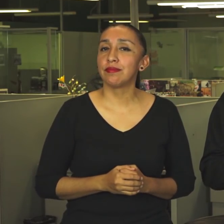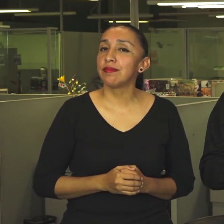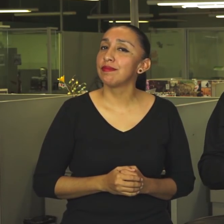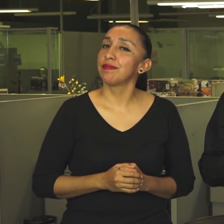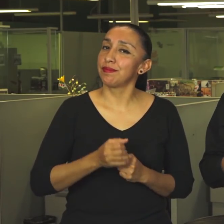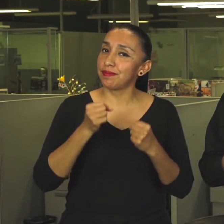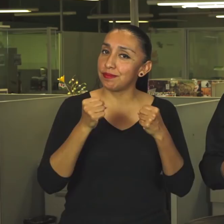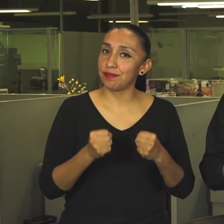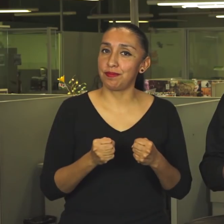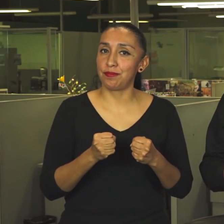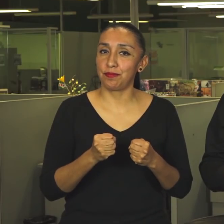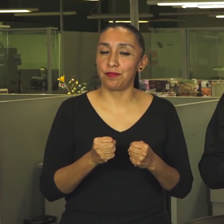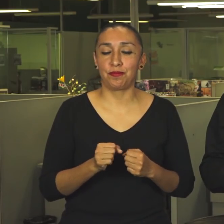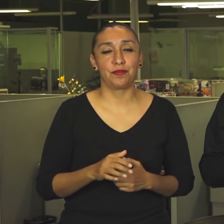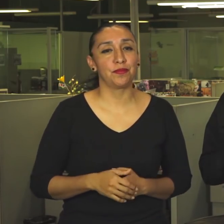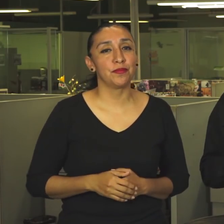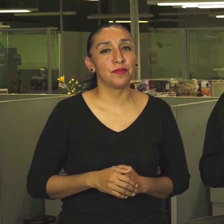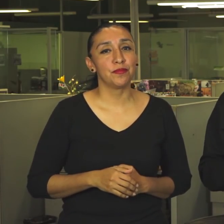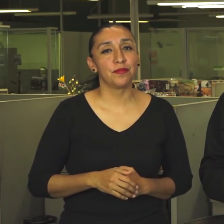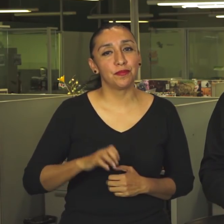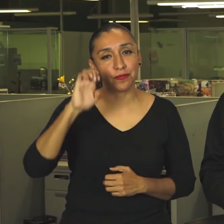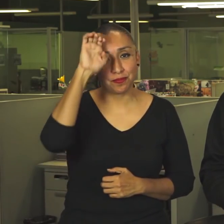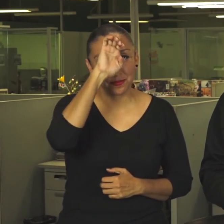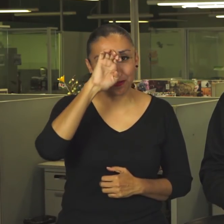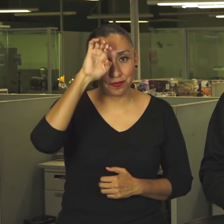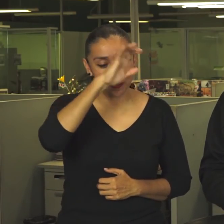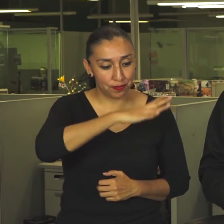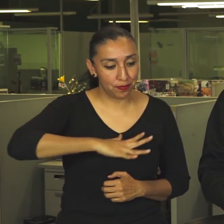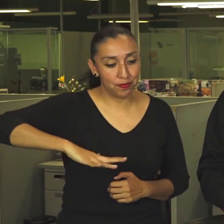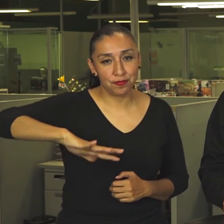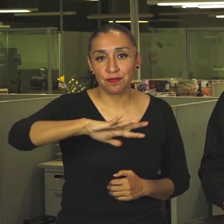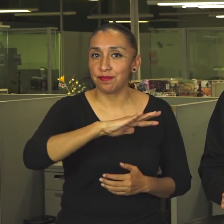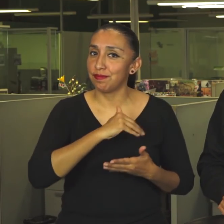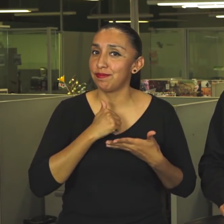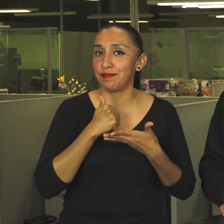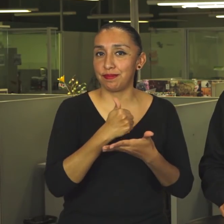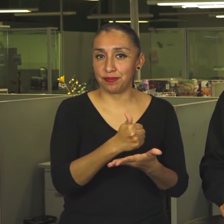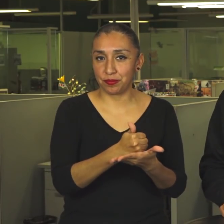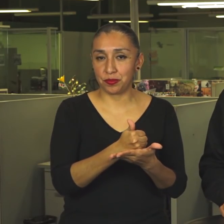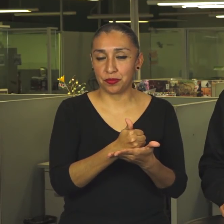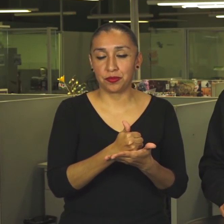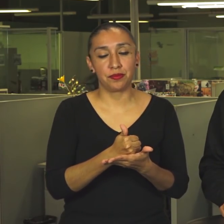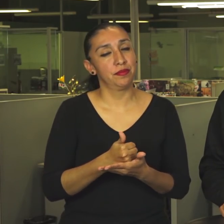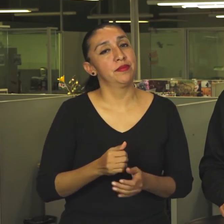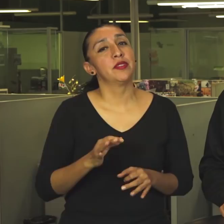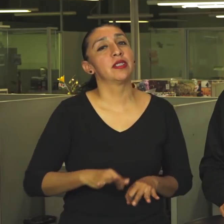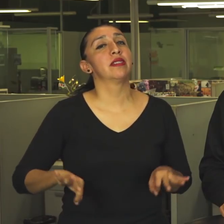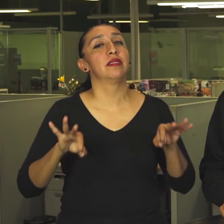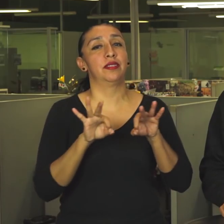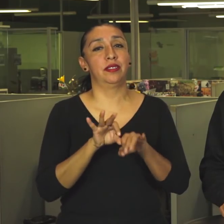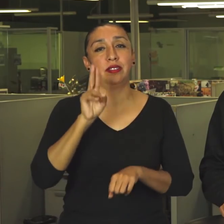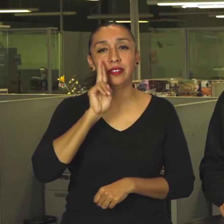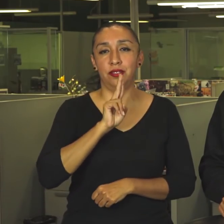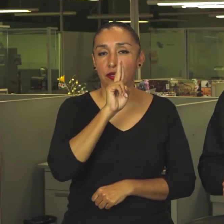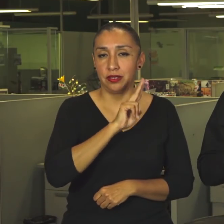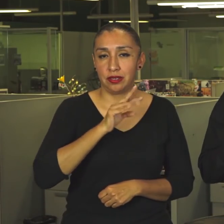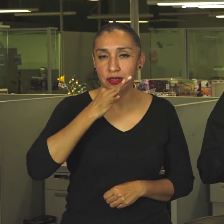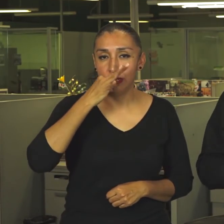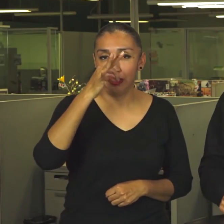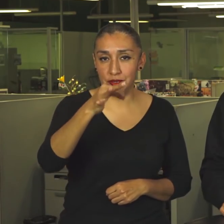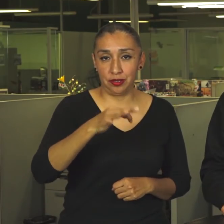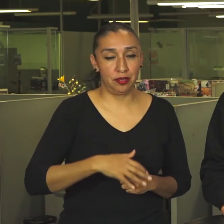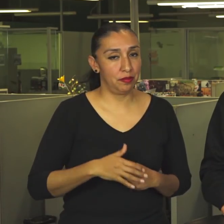ayudará al medio ambiente en nuestra región son algunas de las principales noticias que han ocurrido esta semana y que